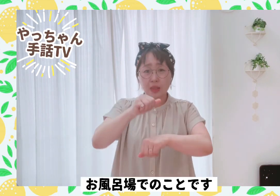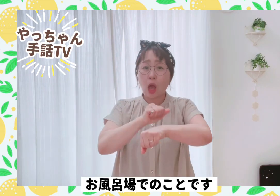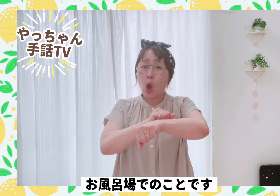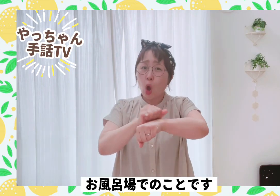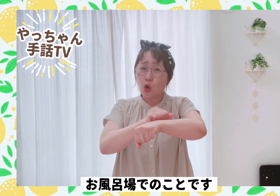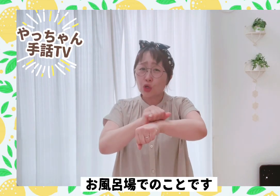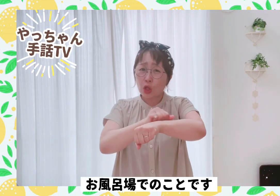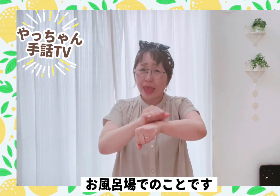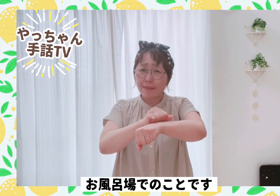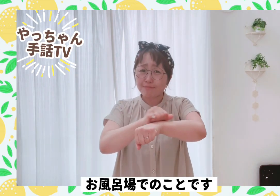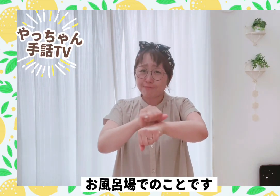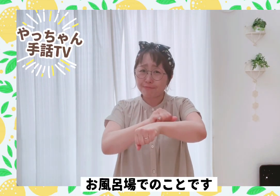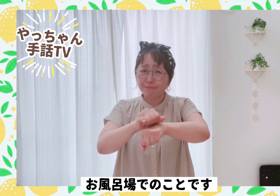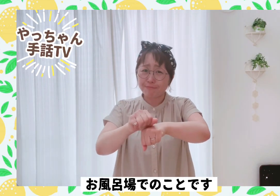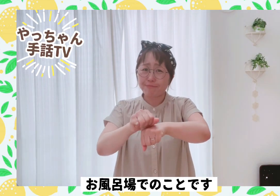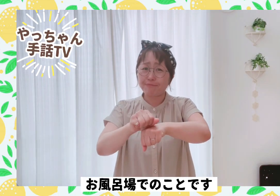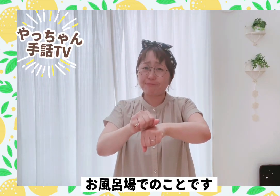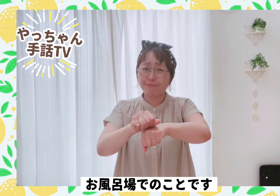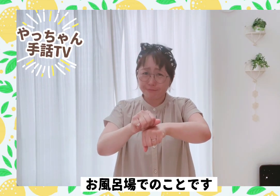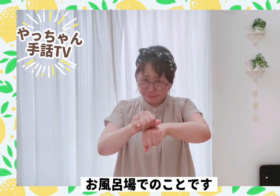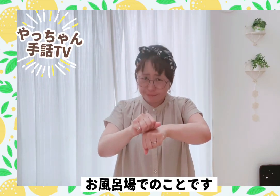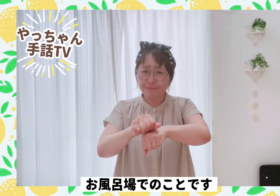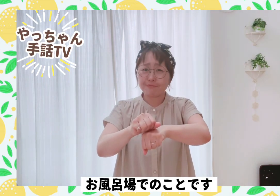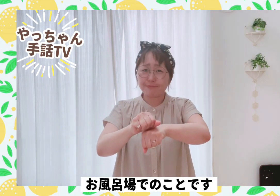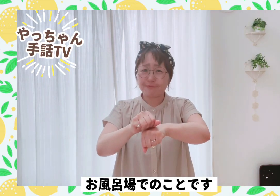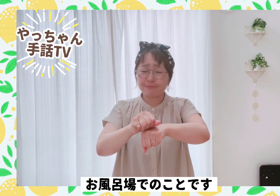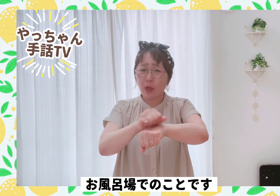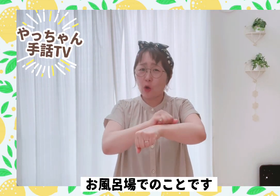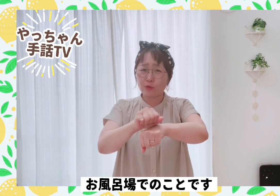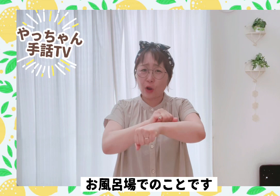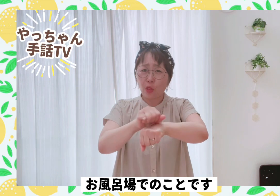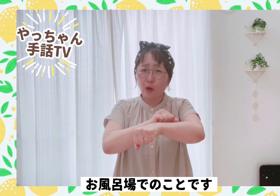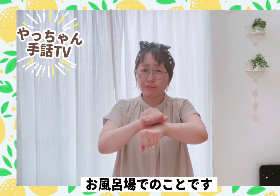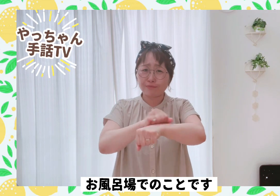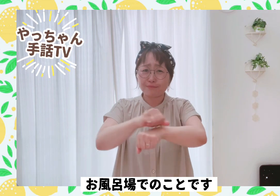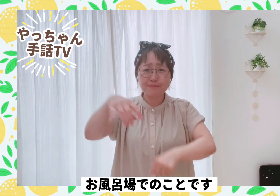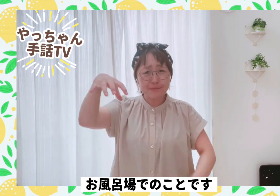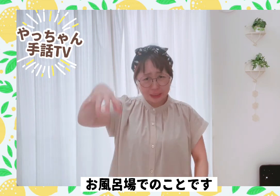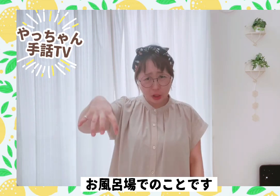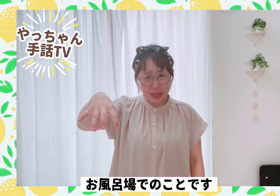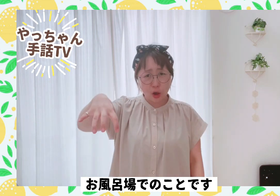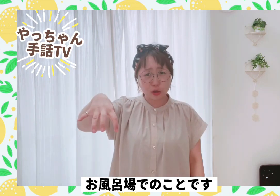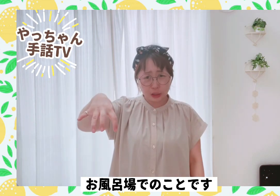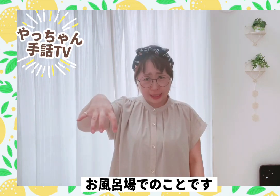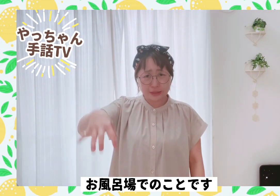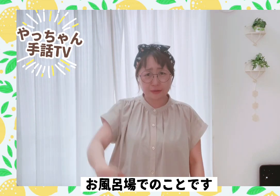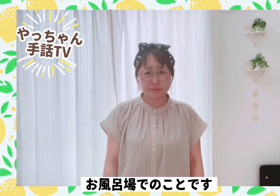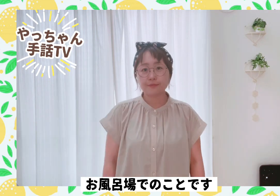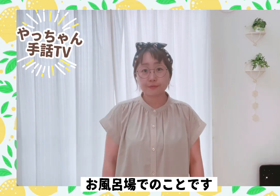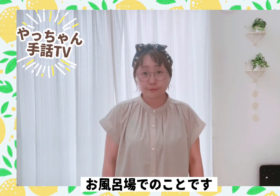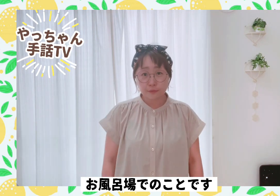まずお風呂ですね。お風呂の場所です。